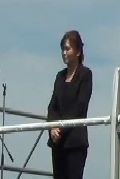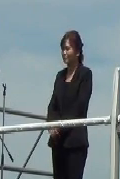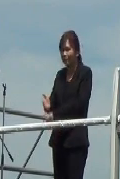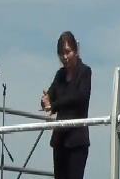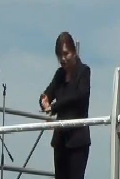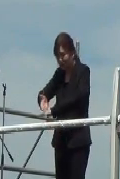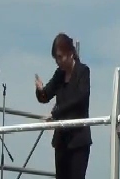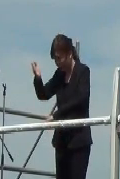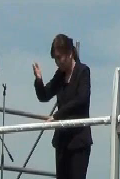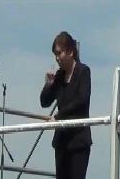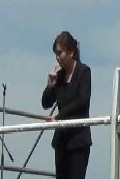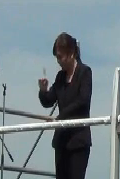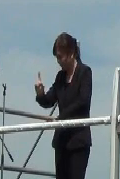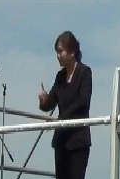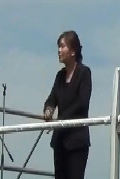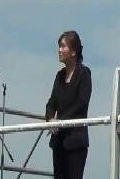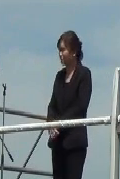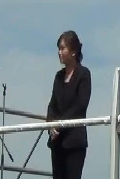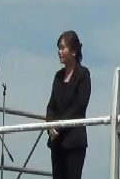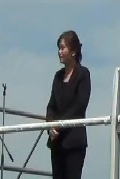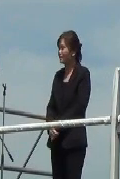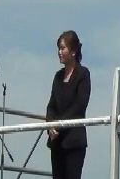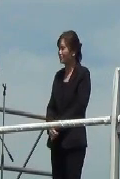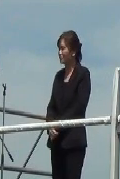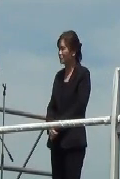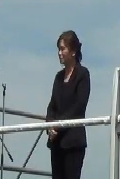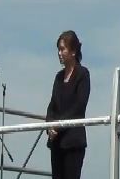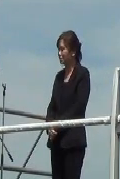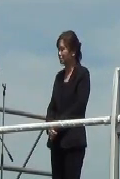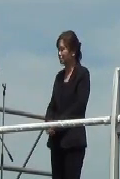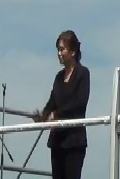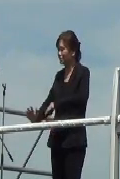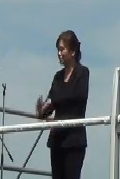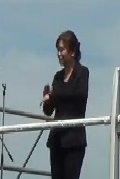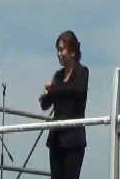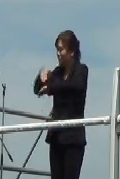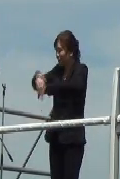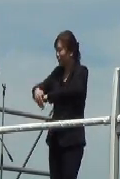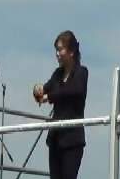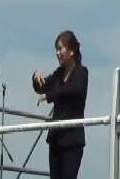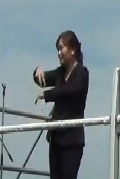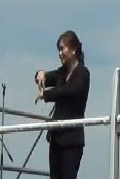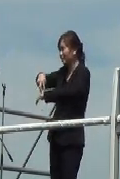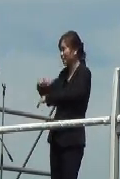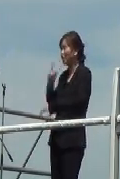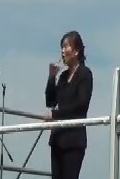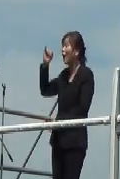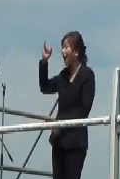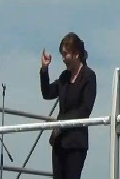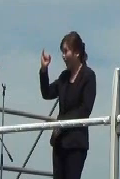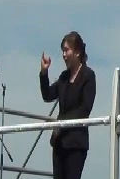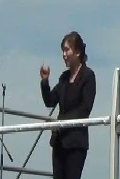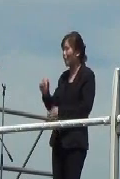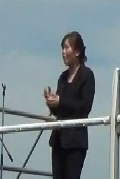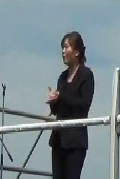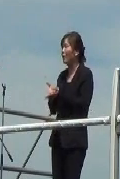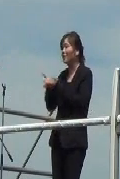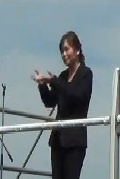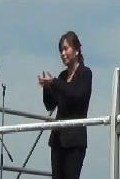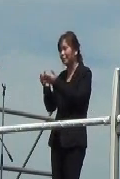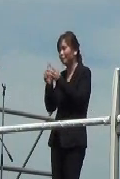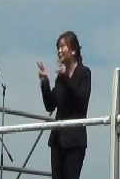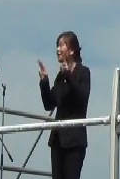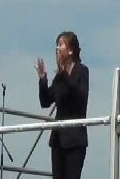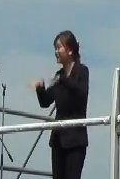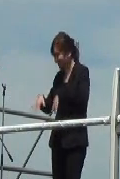ありがとうございます。岩壁の母をお届けしました。この伊勢さんと